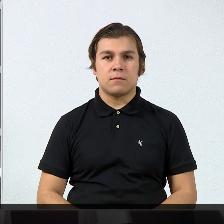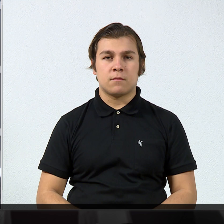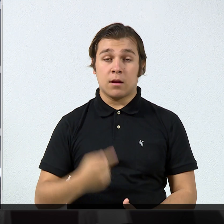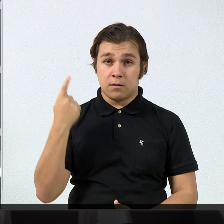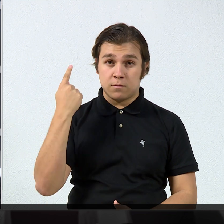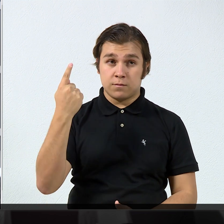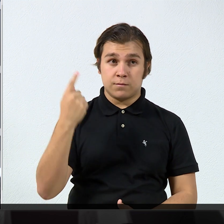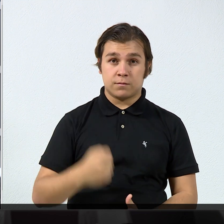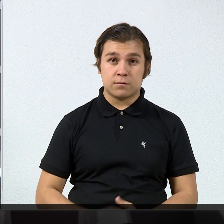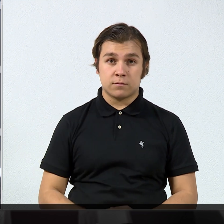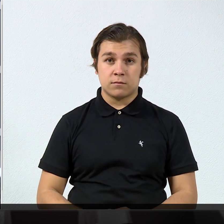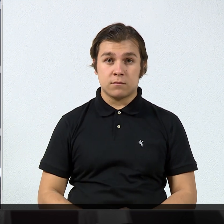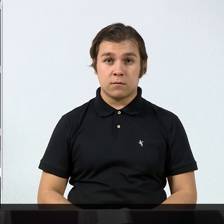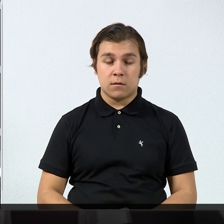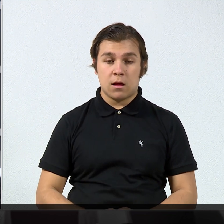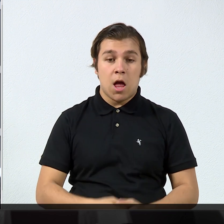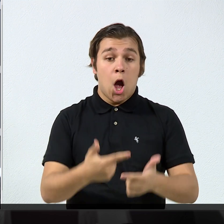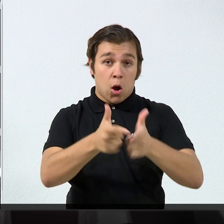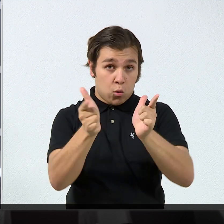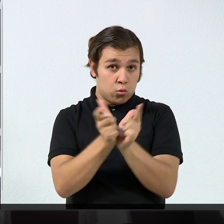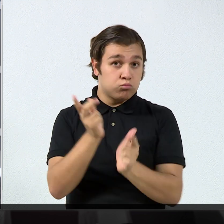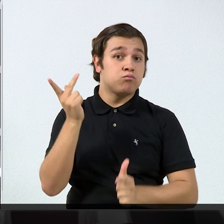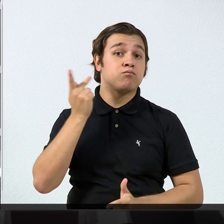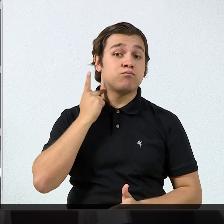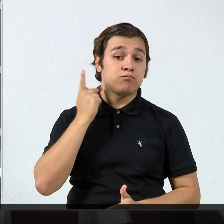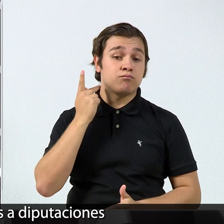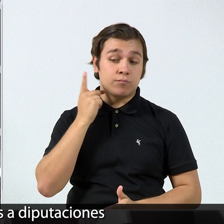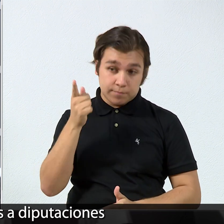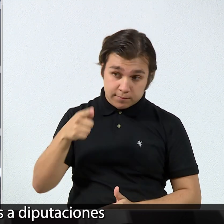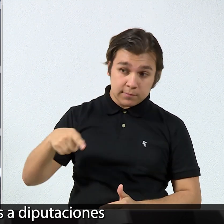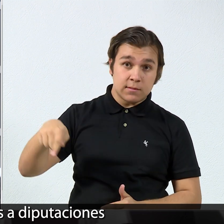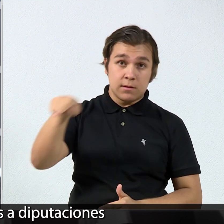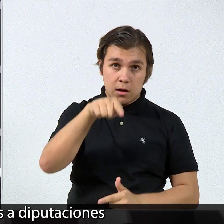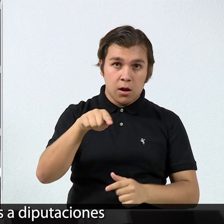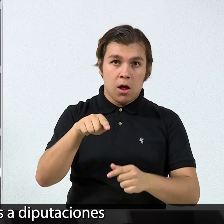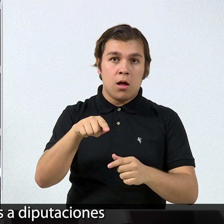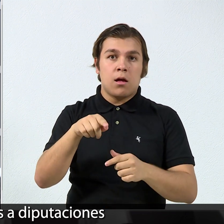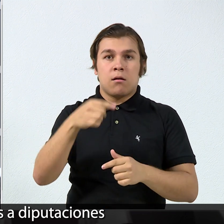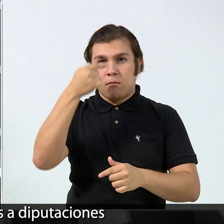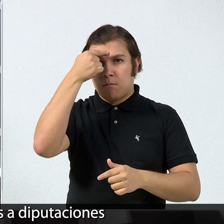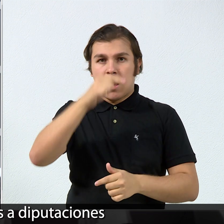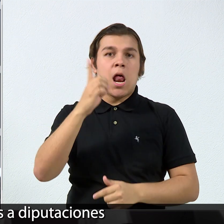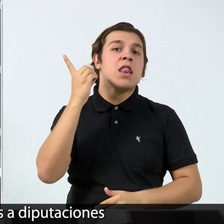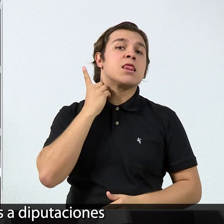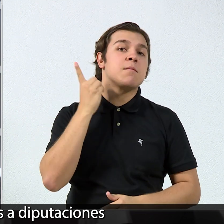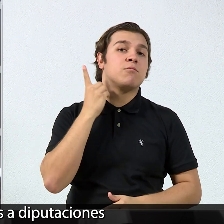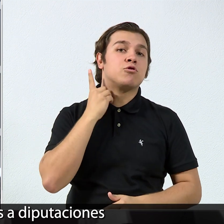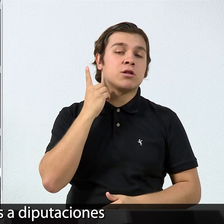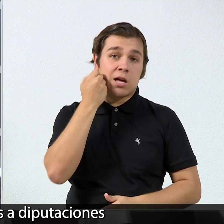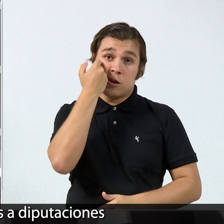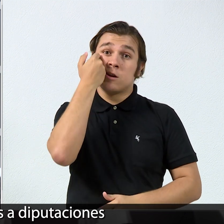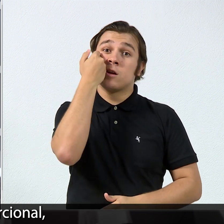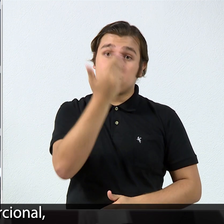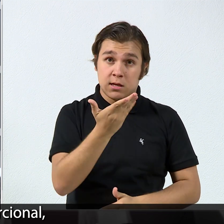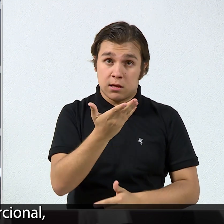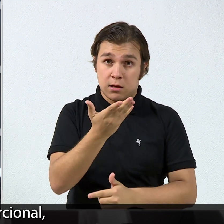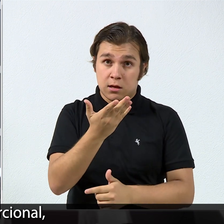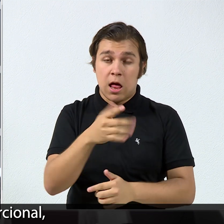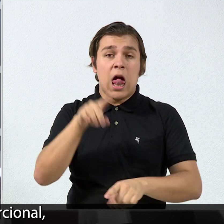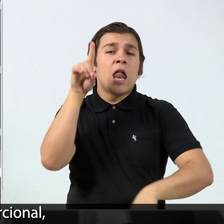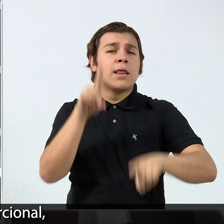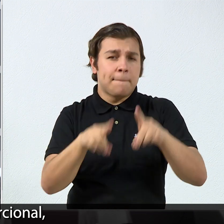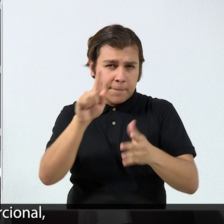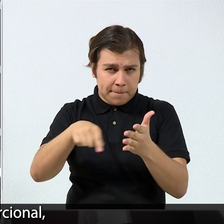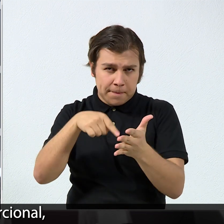1. Los partidos políticos y coaliciones en la postulación de candidaturas a diputaciones por el principio de representación